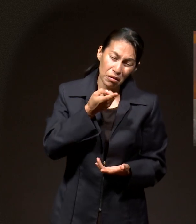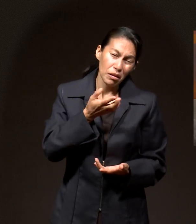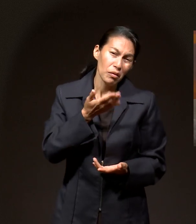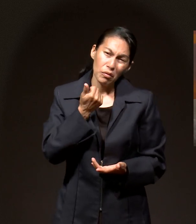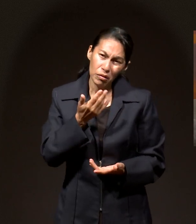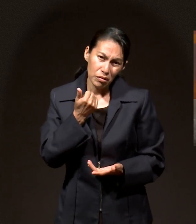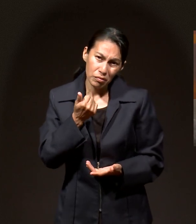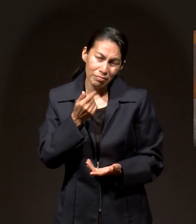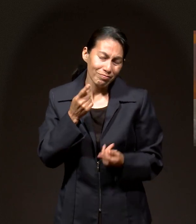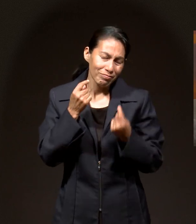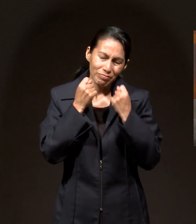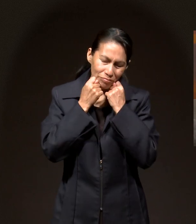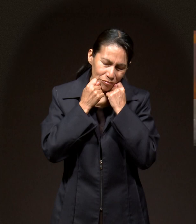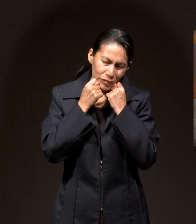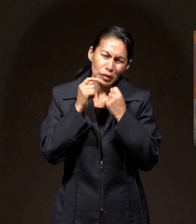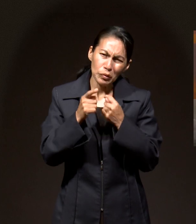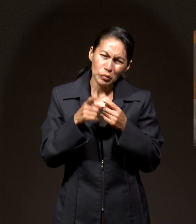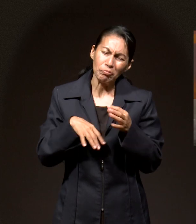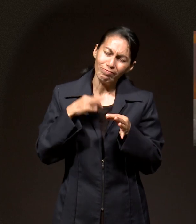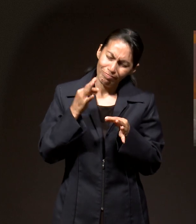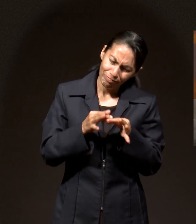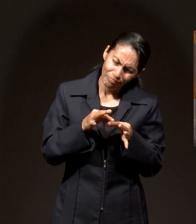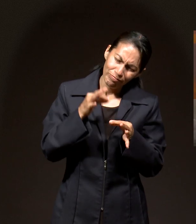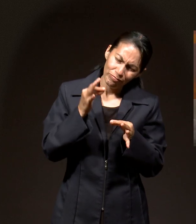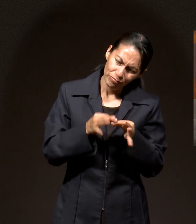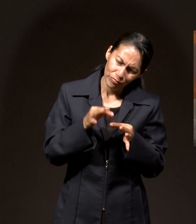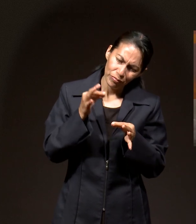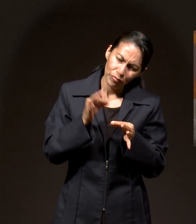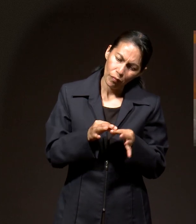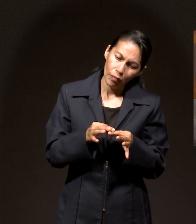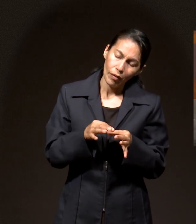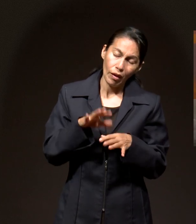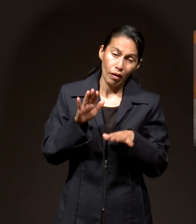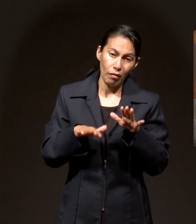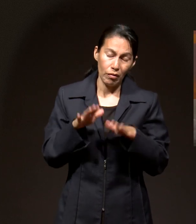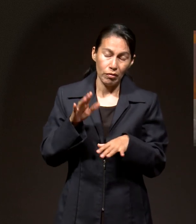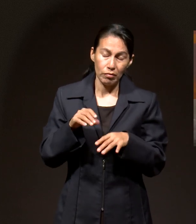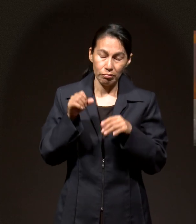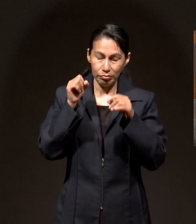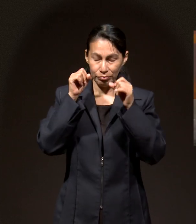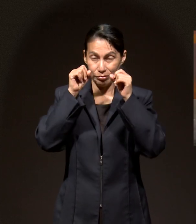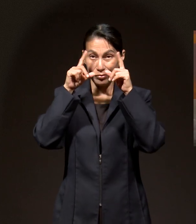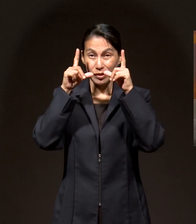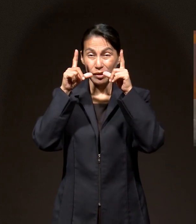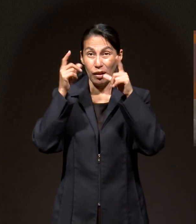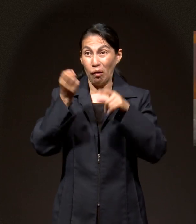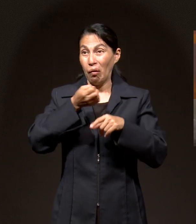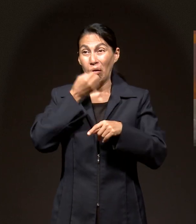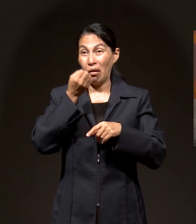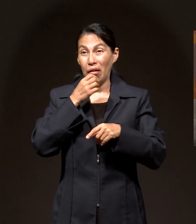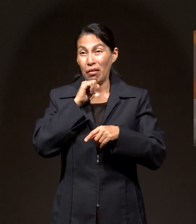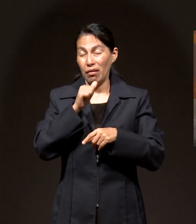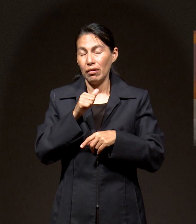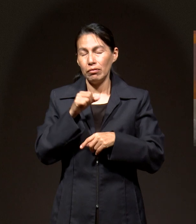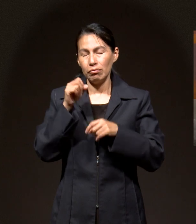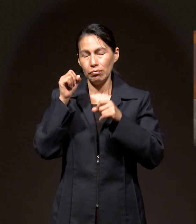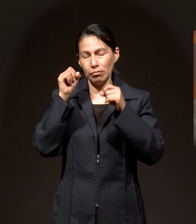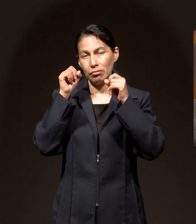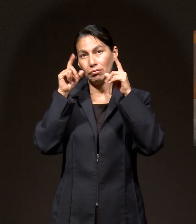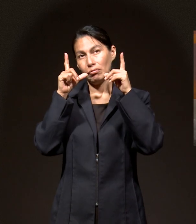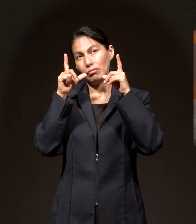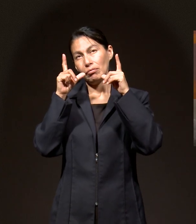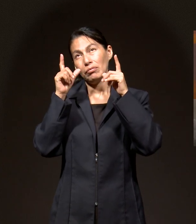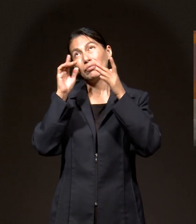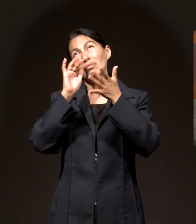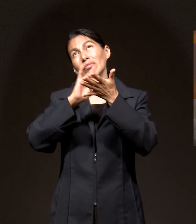no hagamos el tiempo, no tengamos la disciplina. Simplemente no olvidemos orar. Dar gracias de que me desperté. Se me olvidó